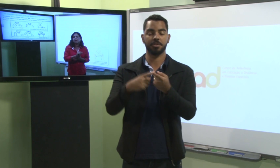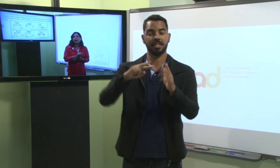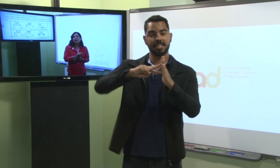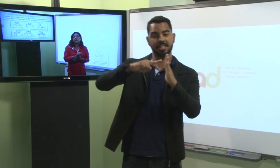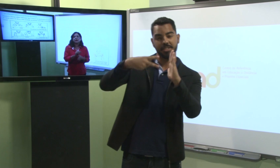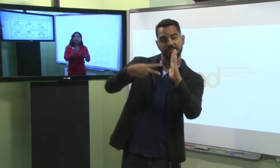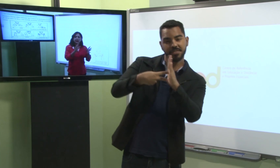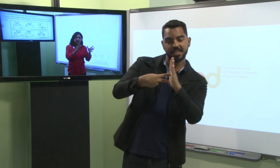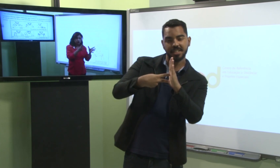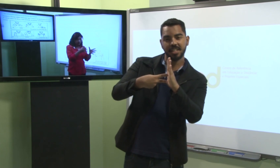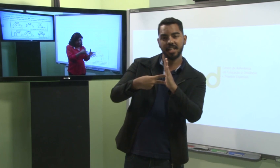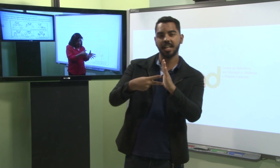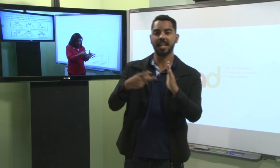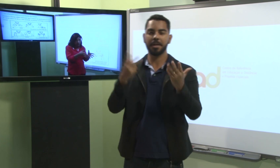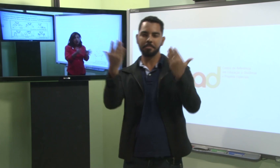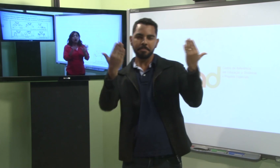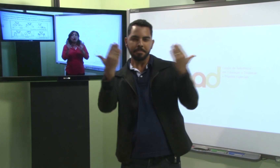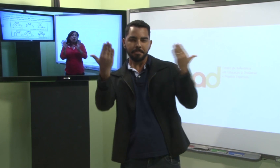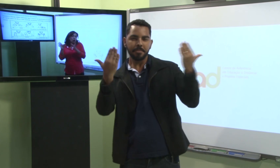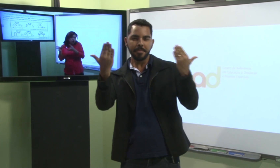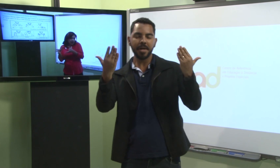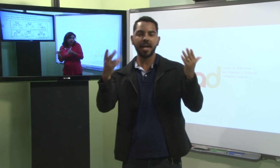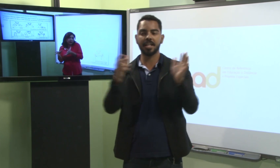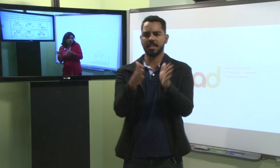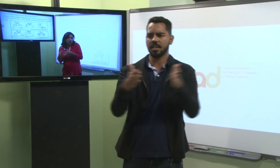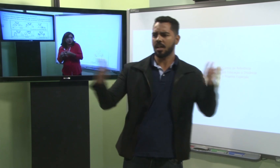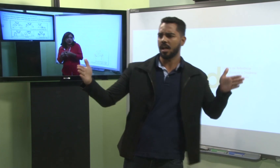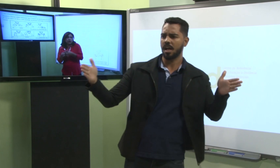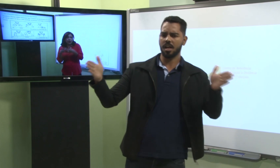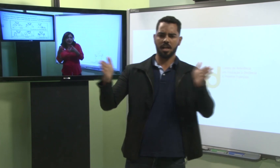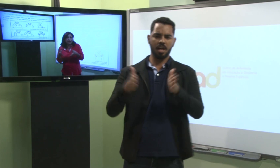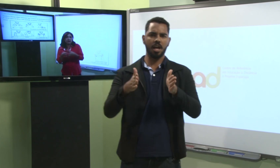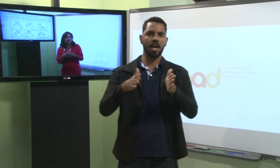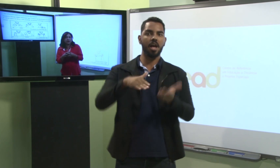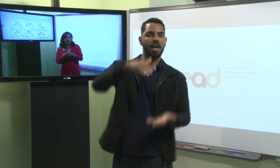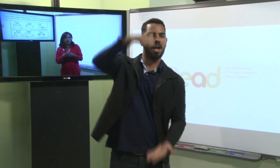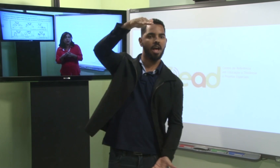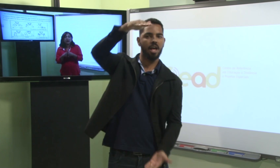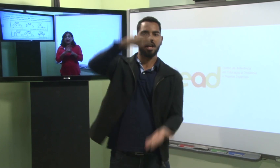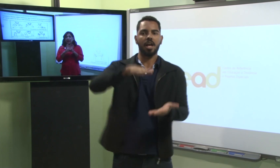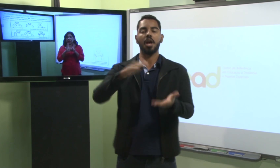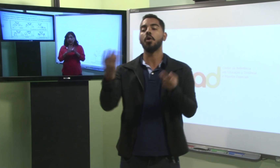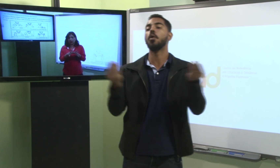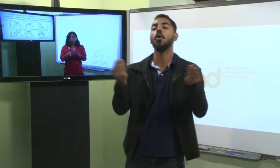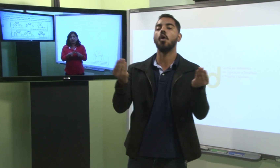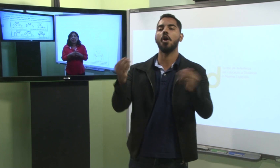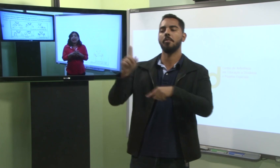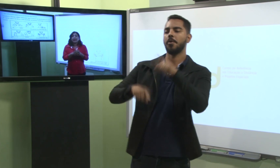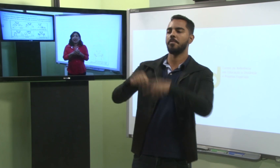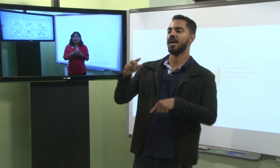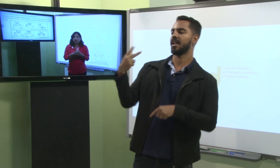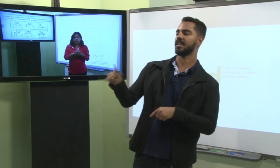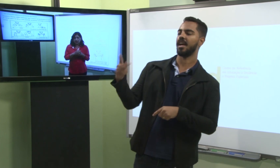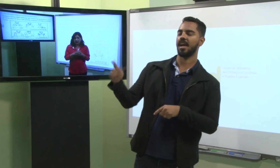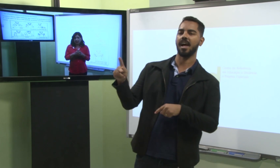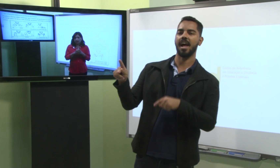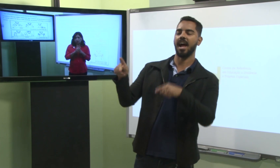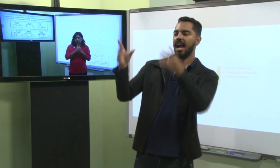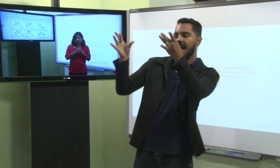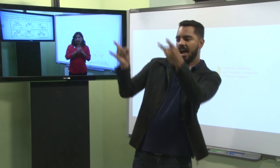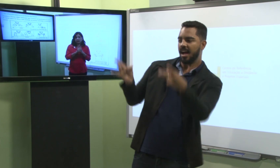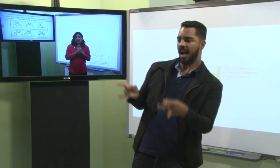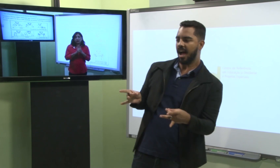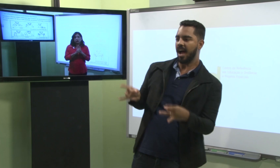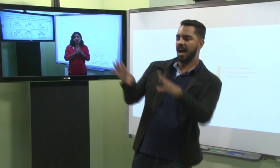imensa semelhança entre a sua forma ou o tamanho do objeto a ser referido. Então, na língua de sinais,